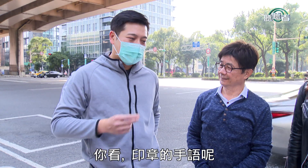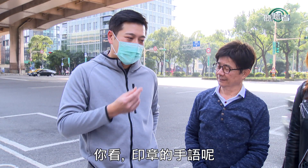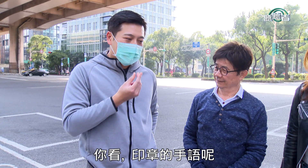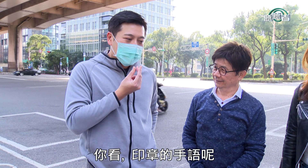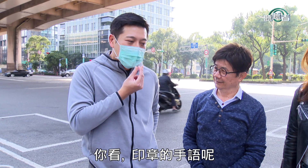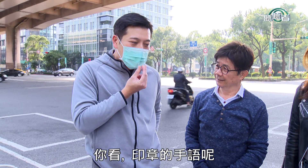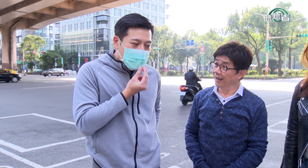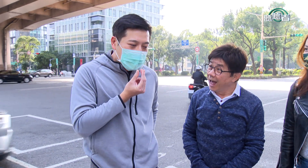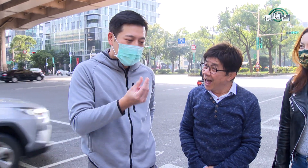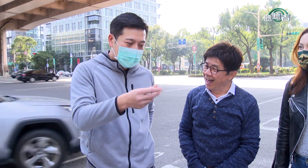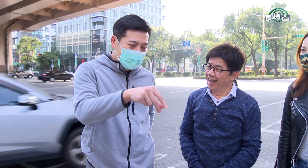呢